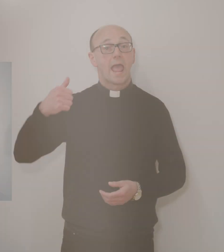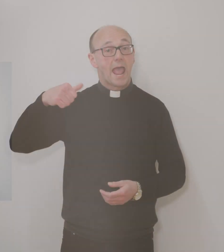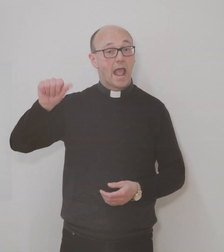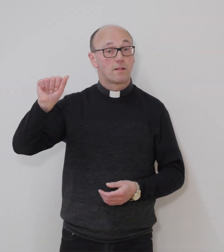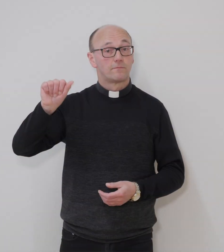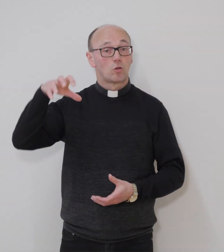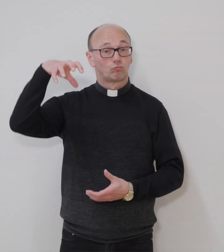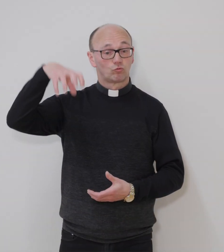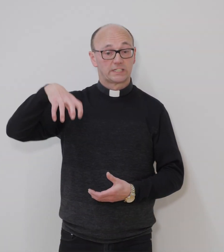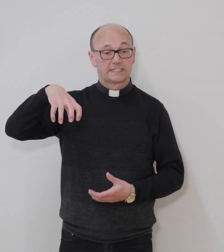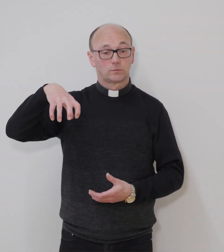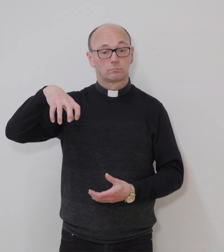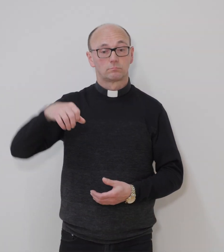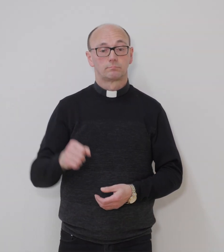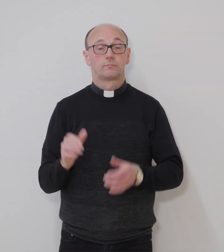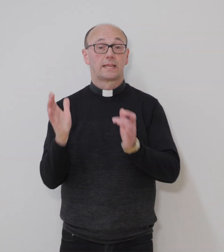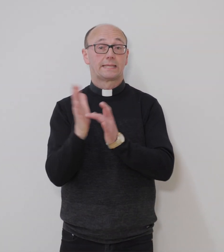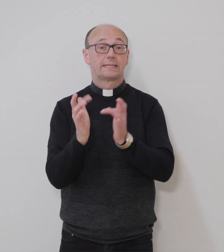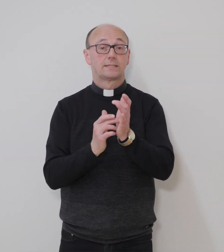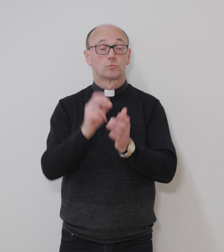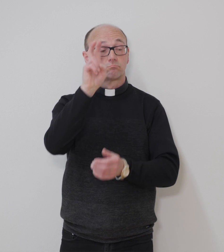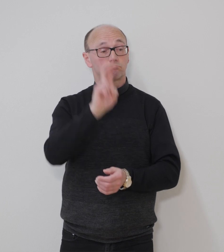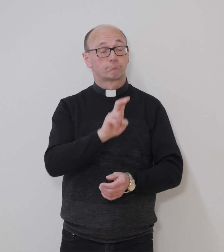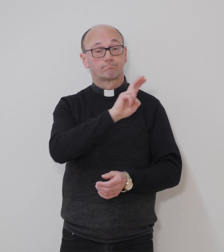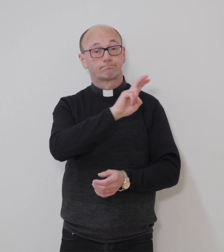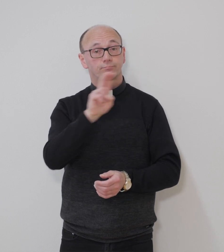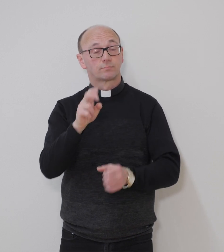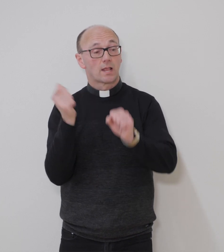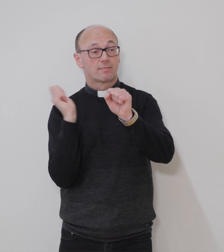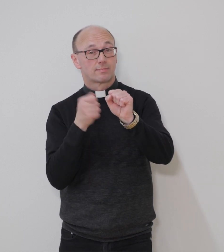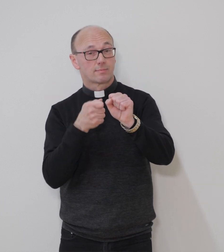11. Station. Jesus wird ans Kreuz genagelt.